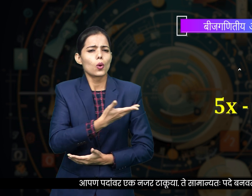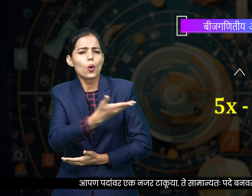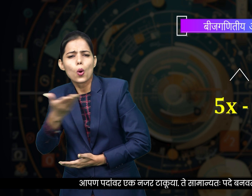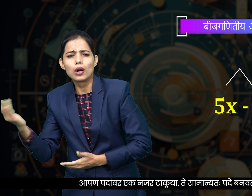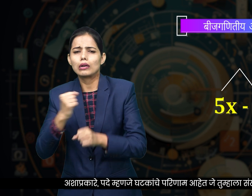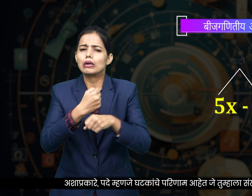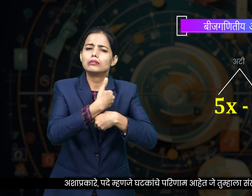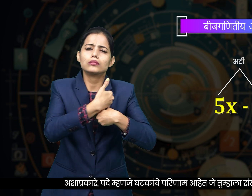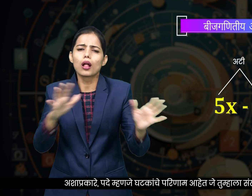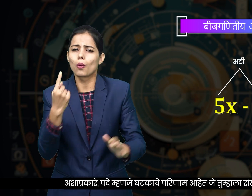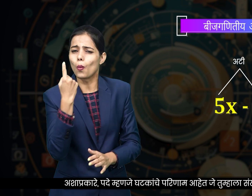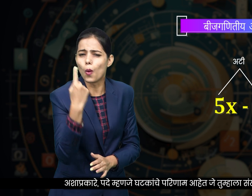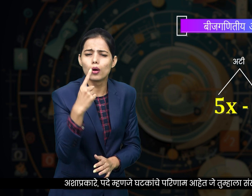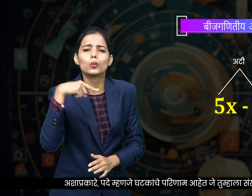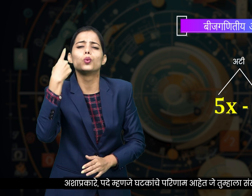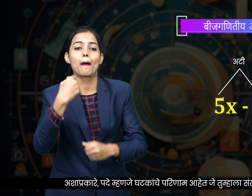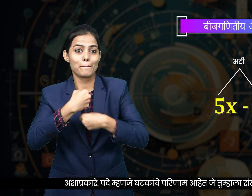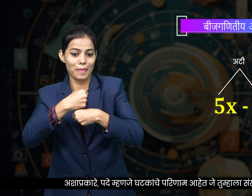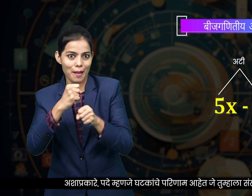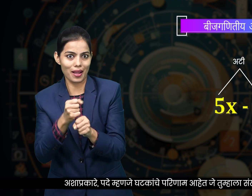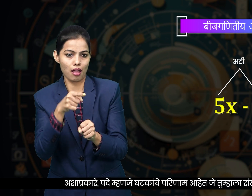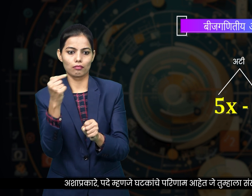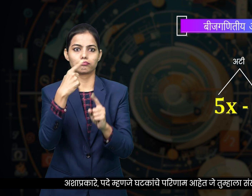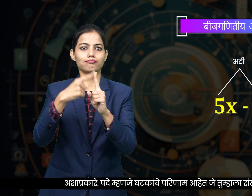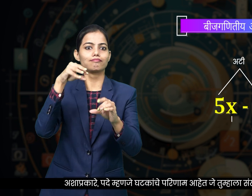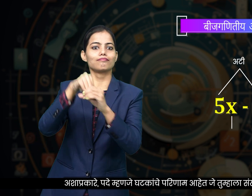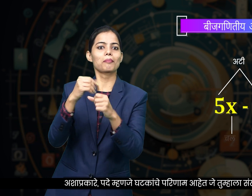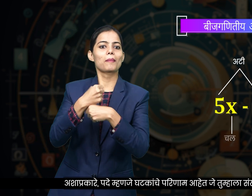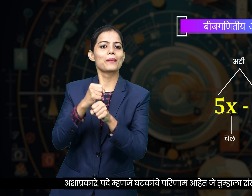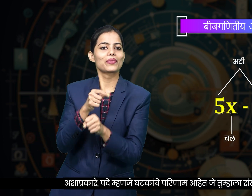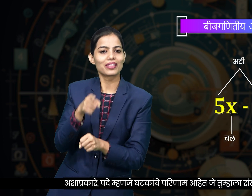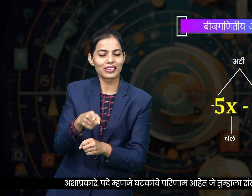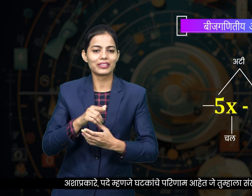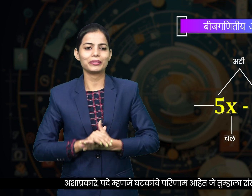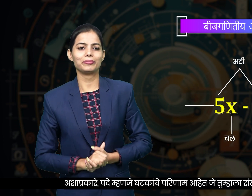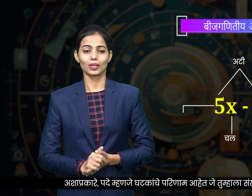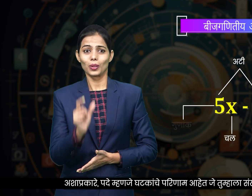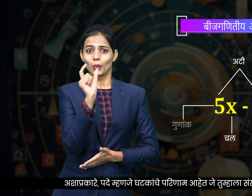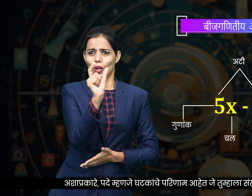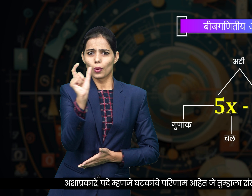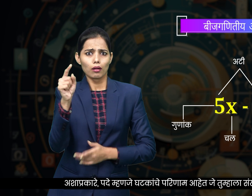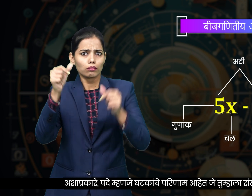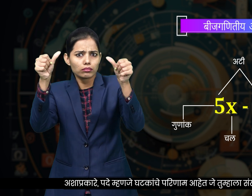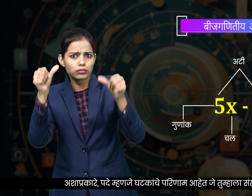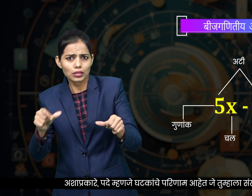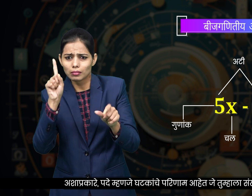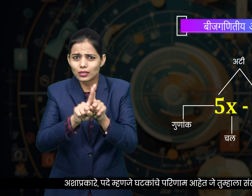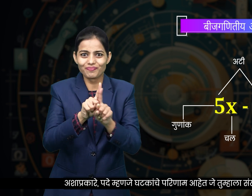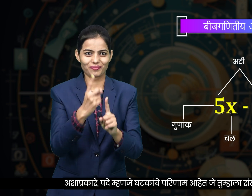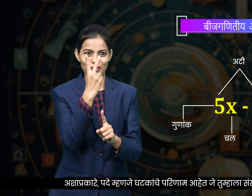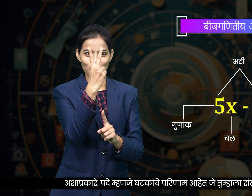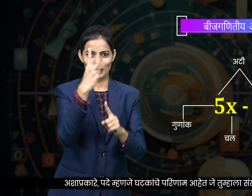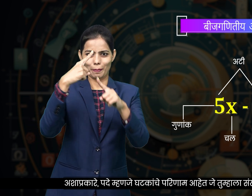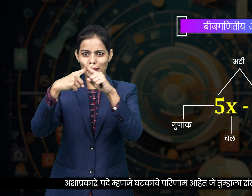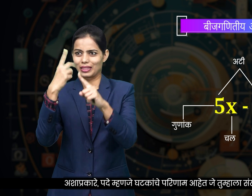बनवतात. अशा प्रकारे पदे म्हणजे घटकांचे परिणाम आहेत, जे तुम्हाला संख्यात्मक